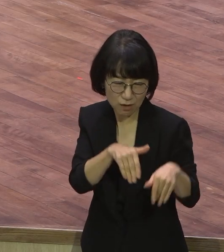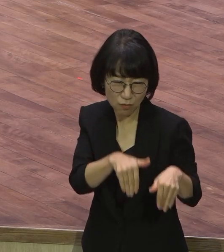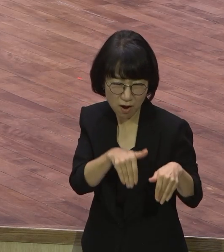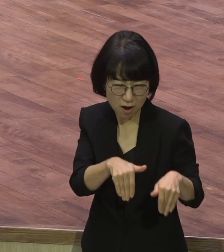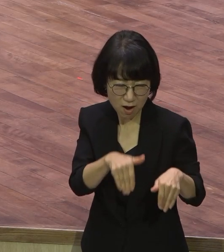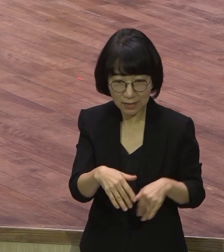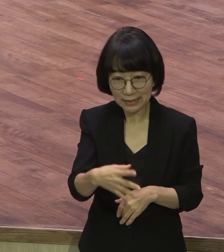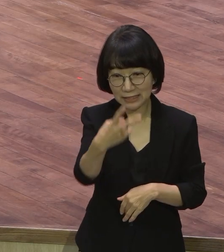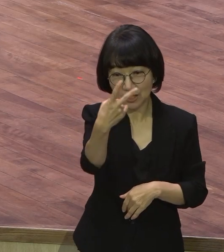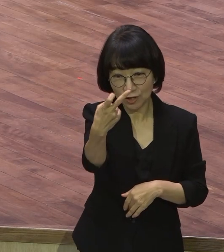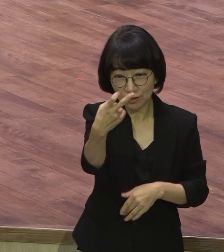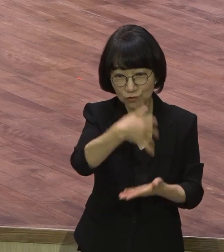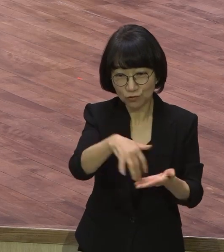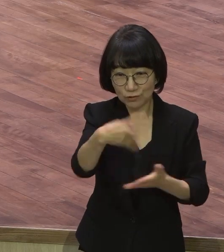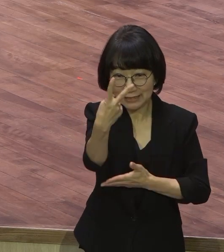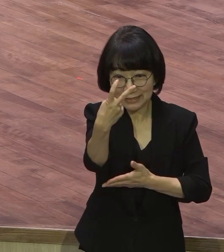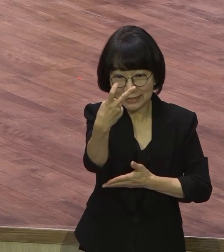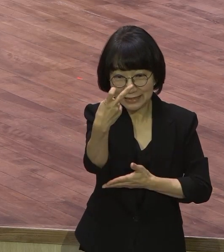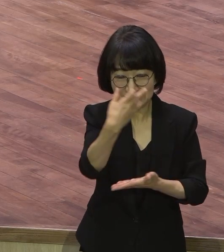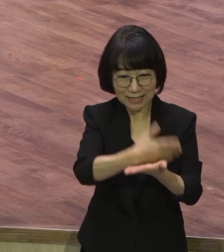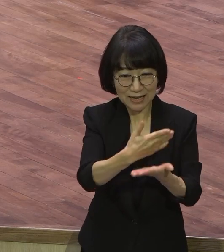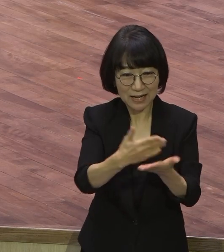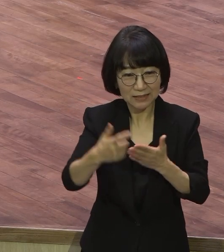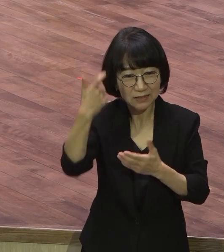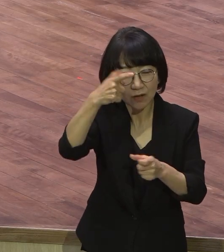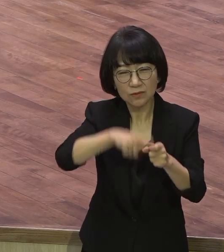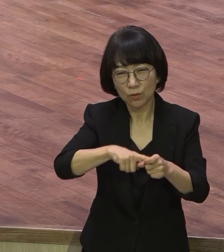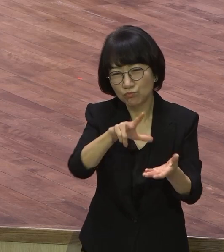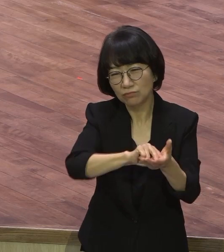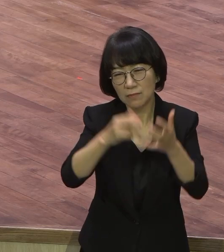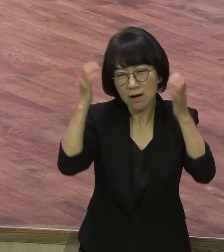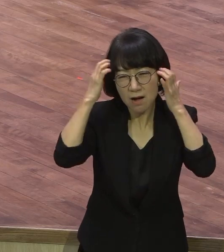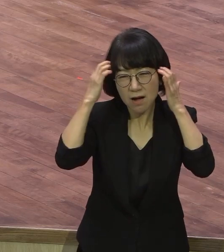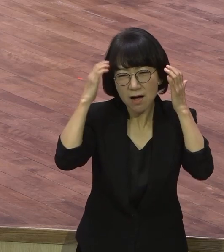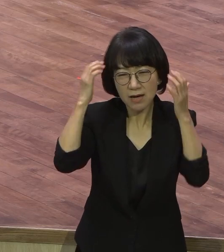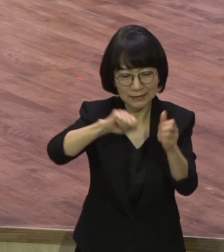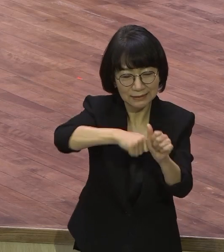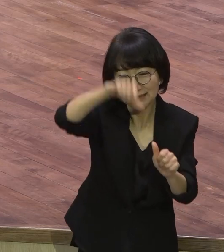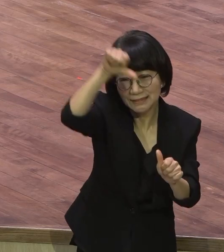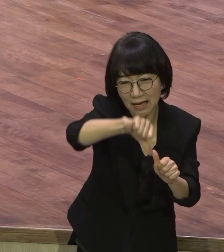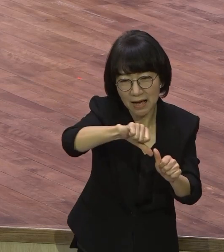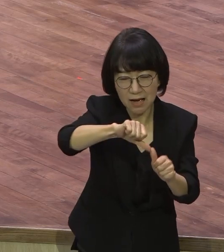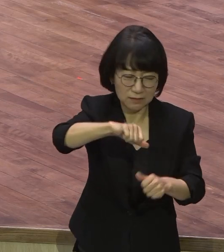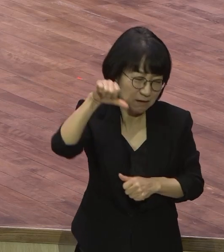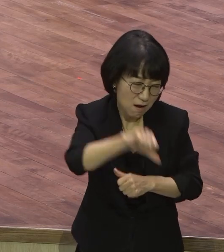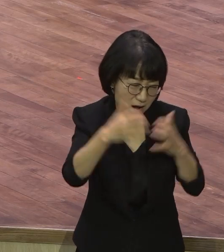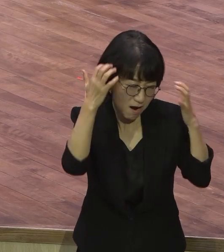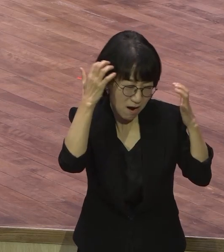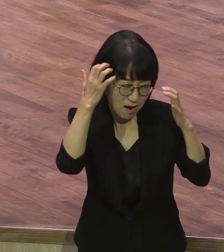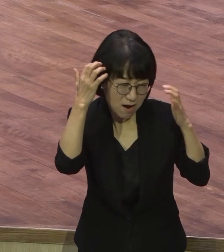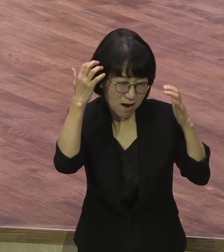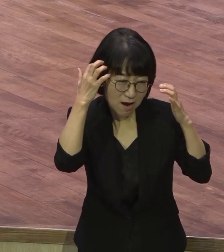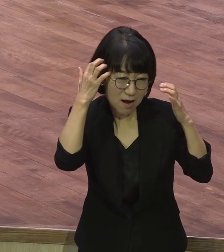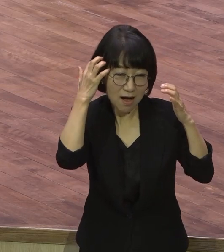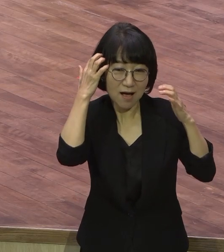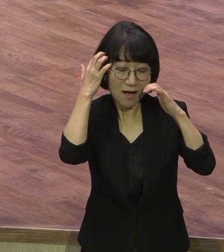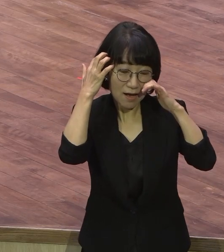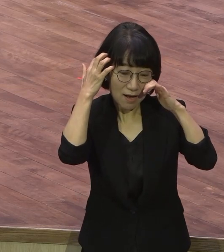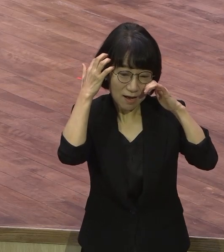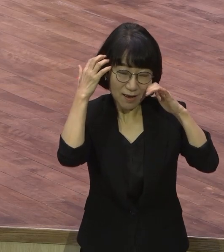열두 가지 영적 문제에 걸려있어요. 열두 가지 재앙 저주 이 문제에 걸려가지고 결국은 뭐예요?